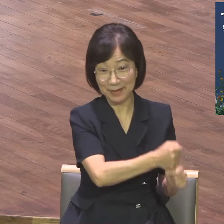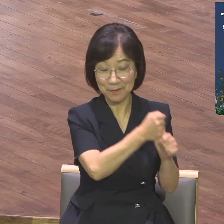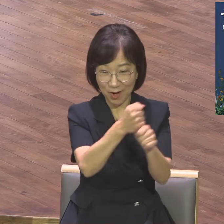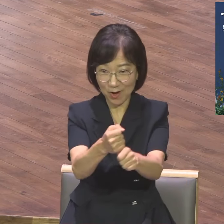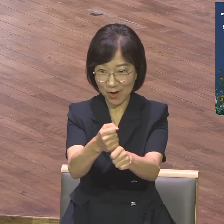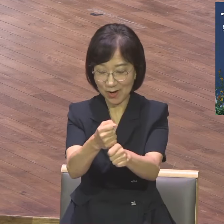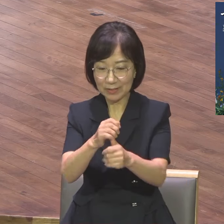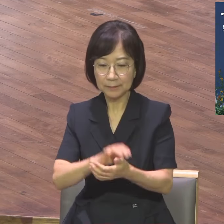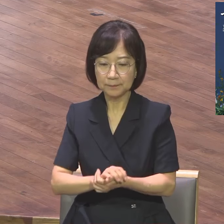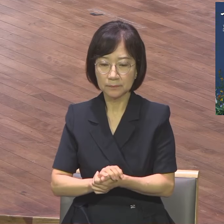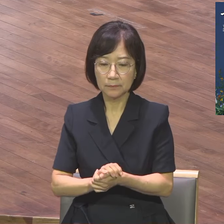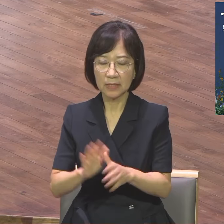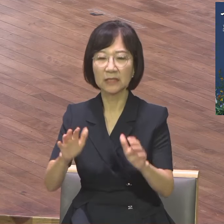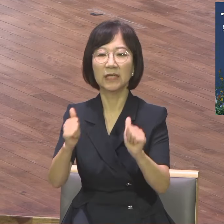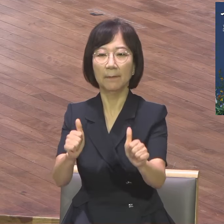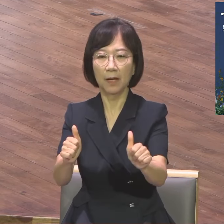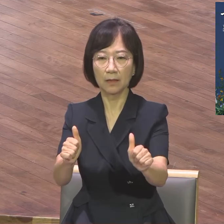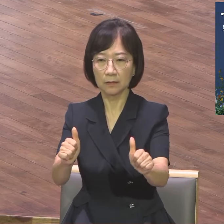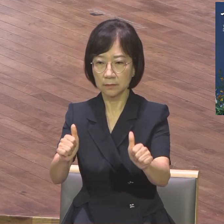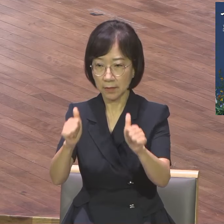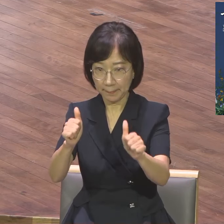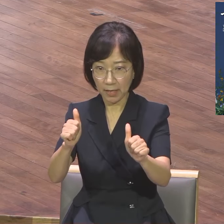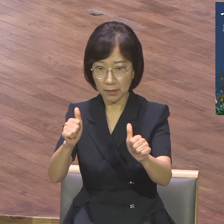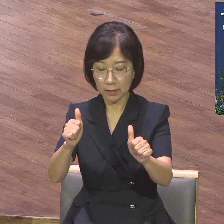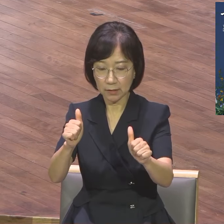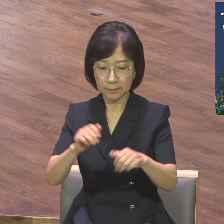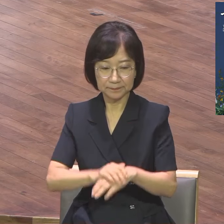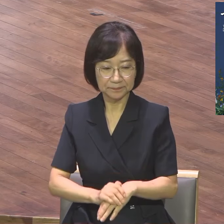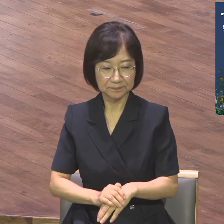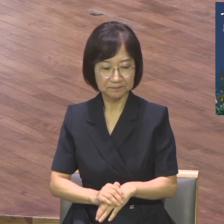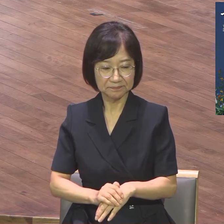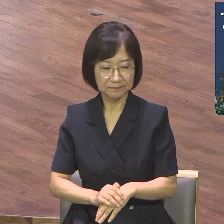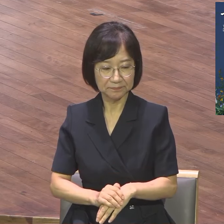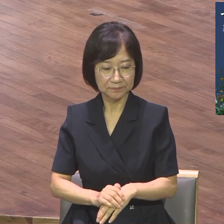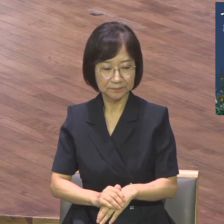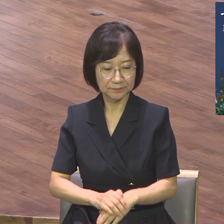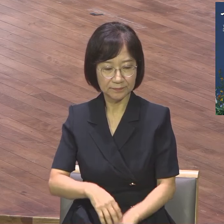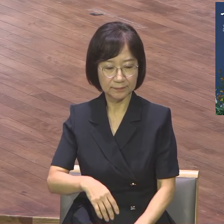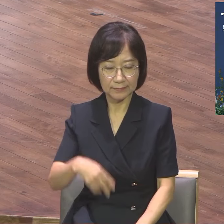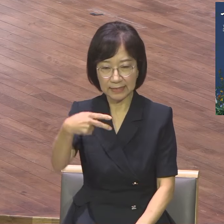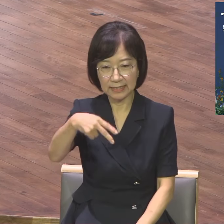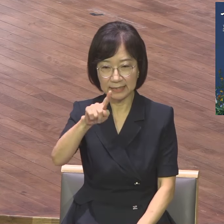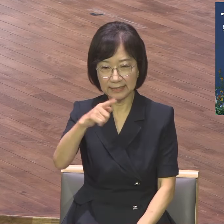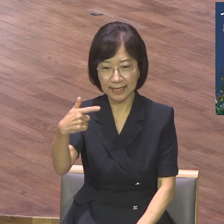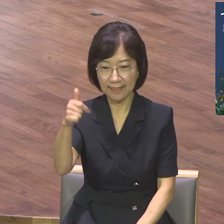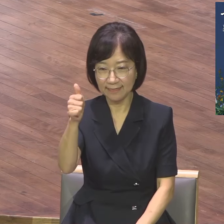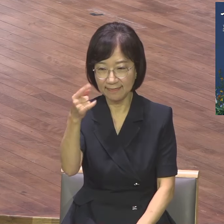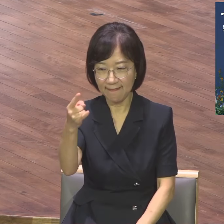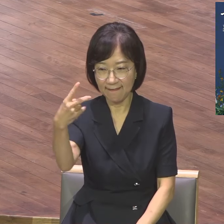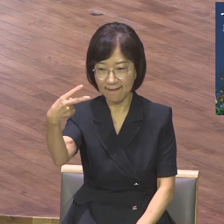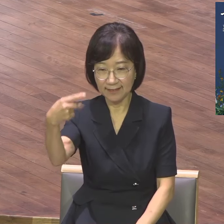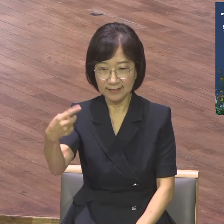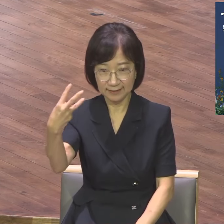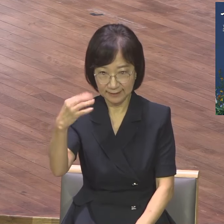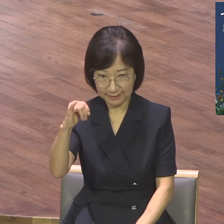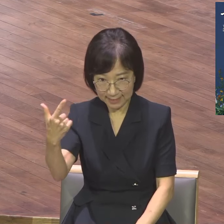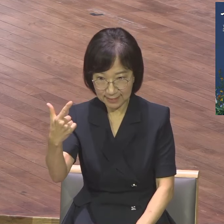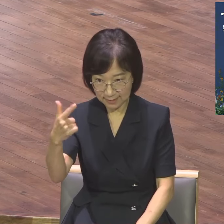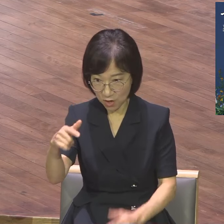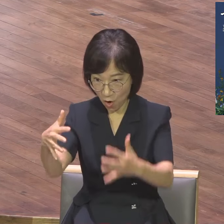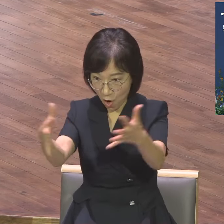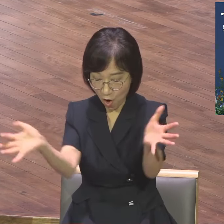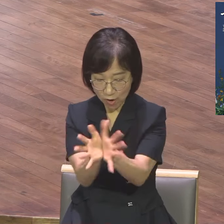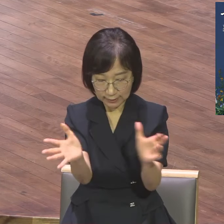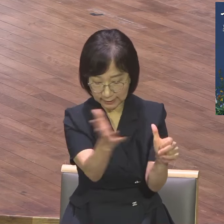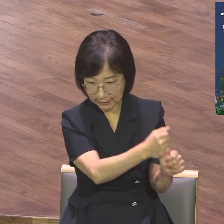이 최고 재판 기관이죠. 산헤드린 공회의 비공식적인 불법 재판이 시작된